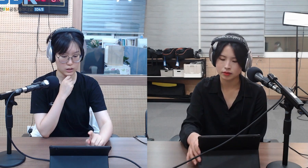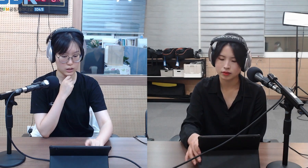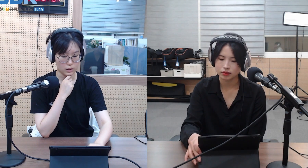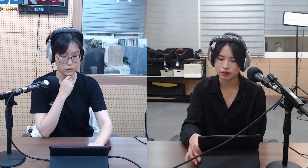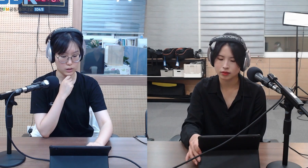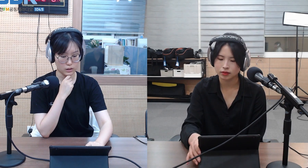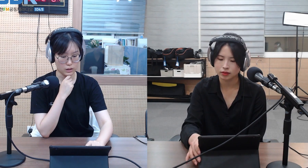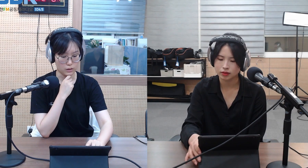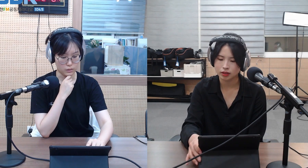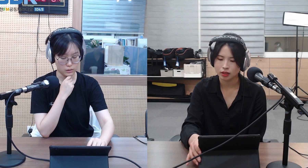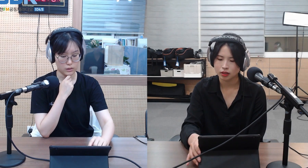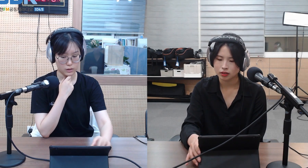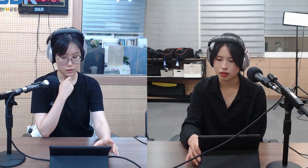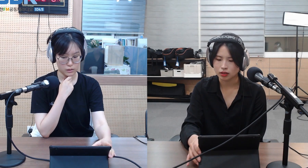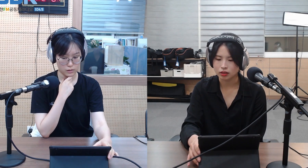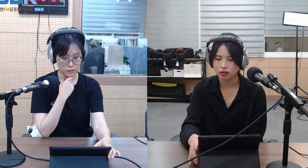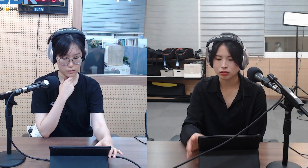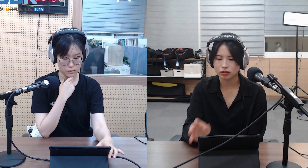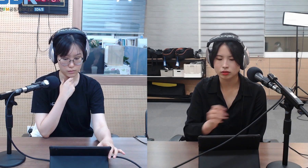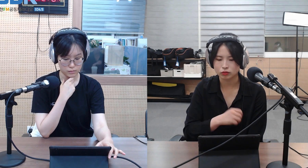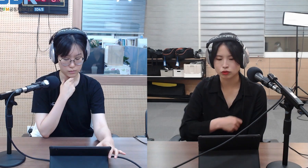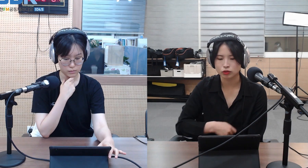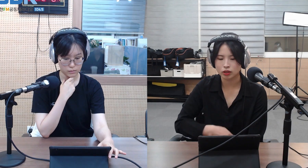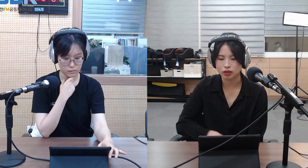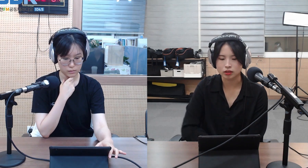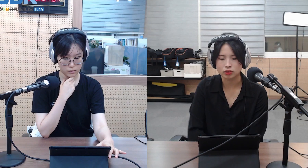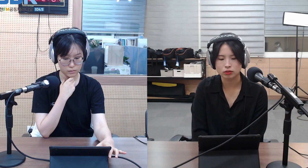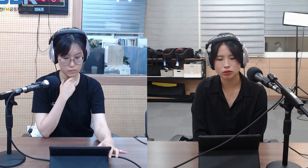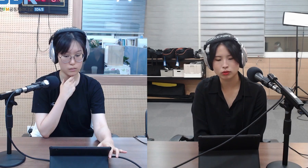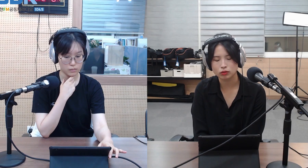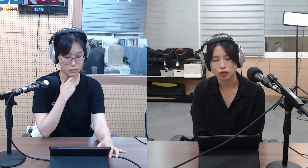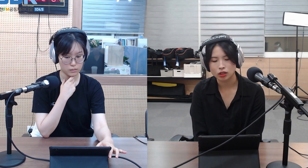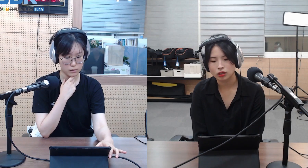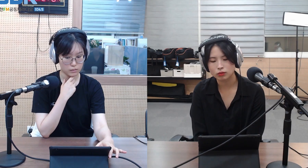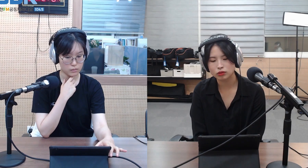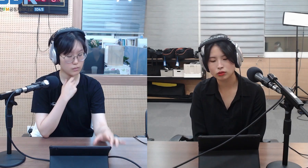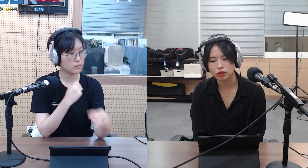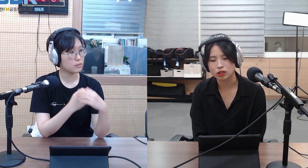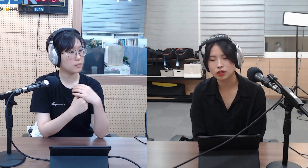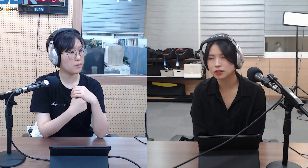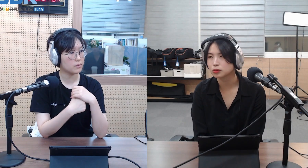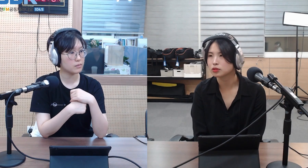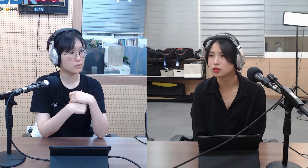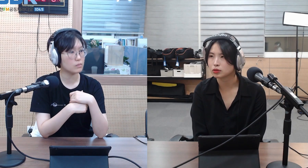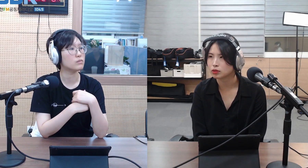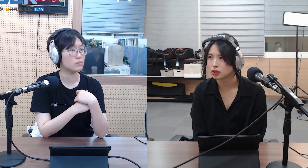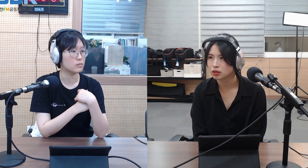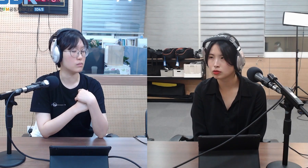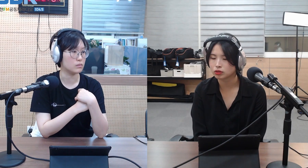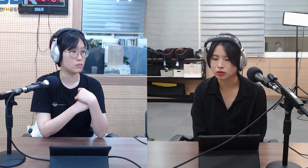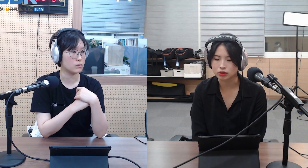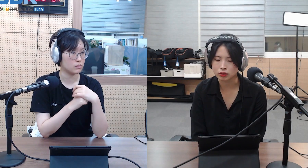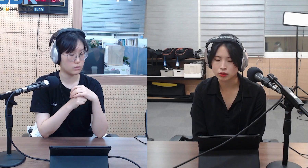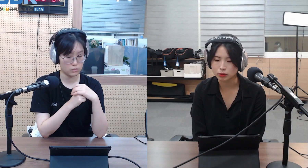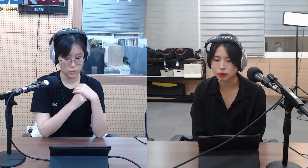가치라고 생각해요. 네, 이거는 중요한 가치고요. 또 이분들도 대단한 도전을 또 해주셨어요.